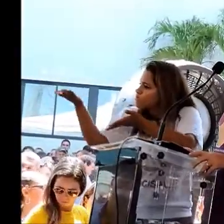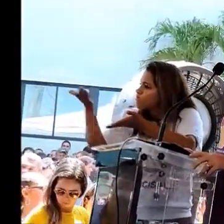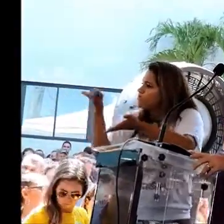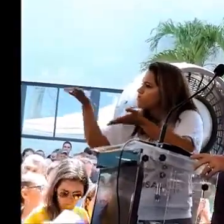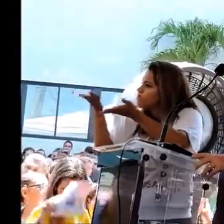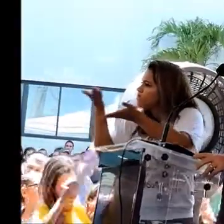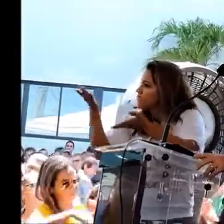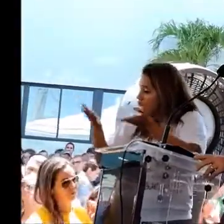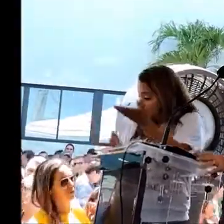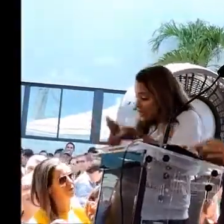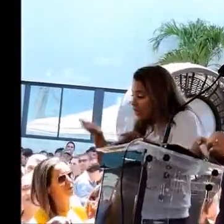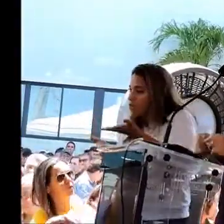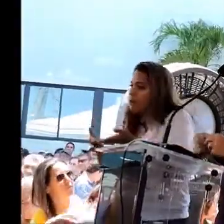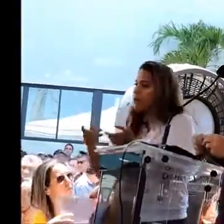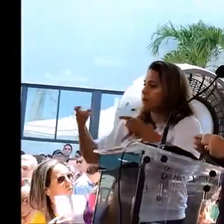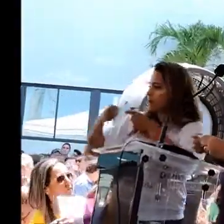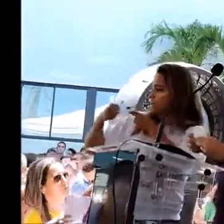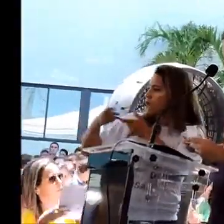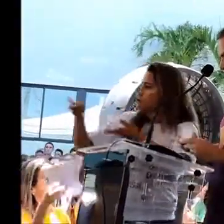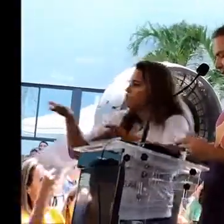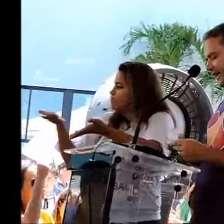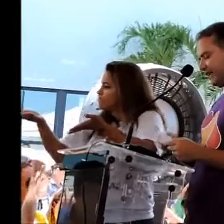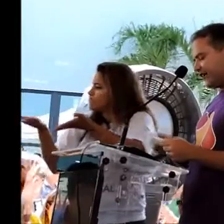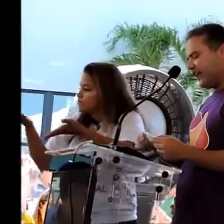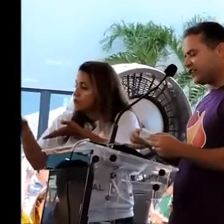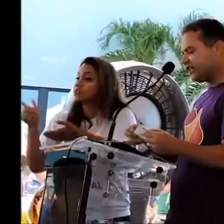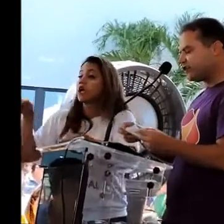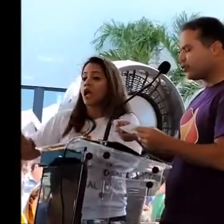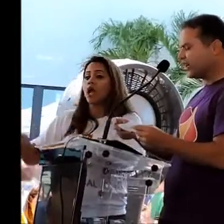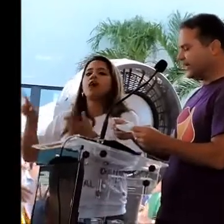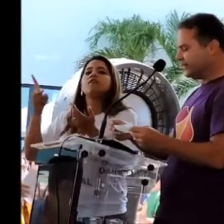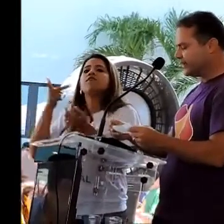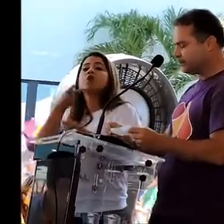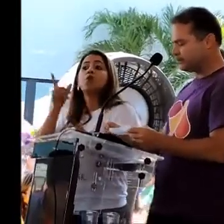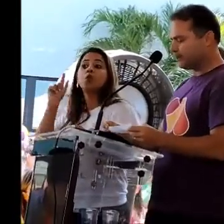tratamento e paciente, entre médico e paciente, ela